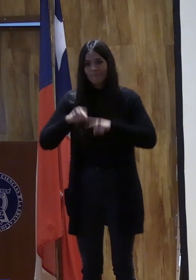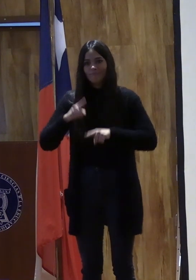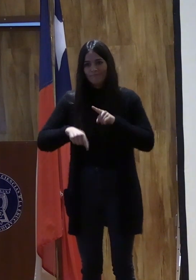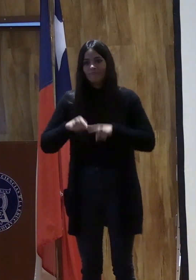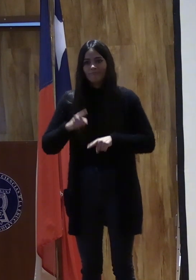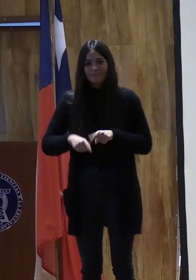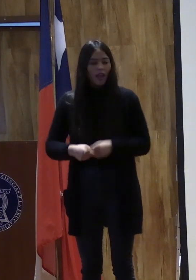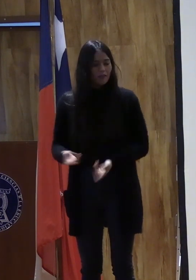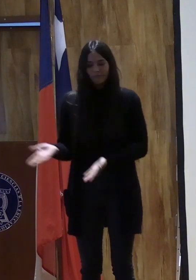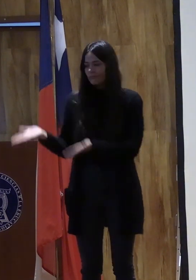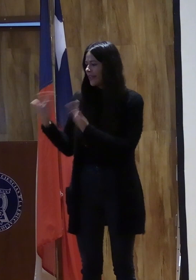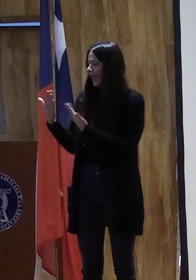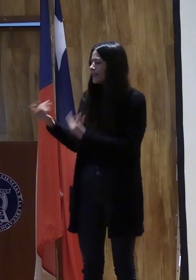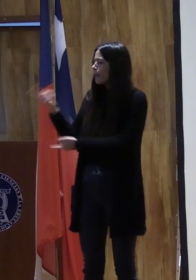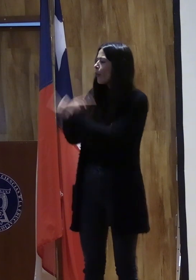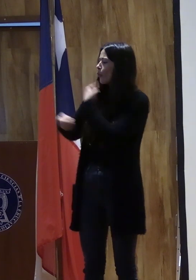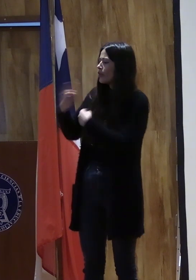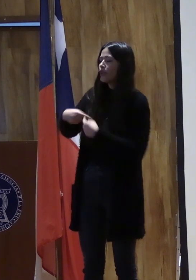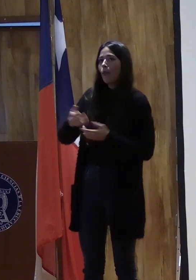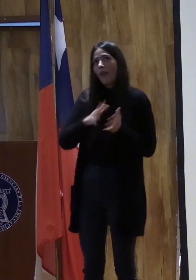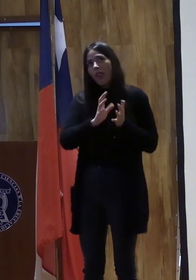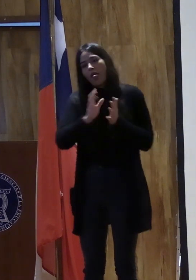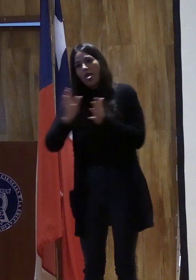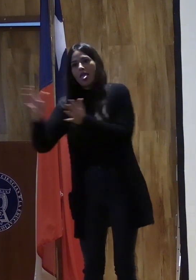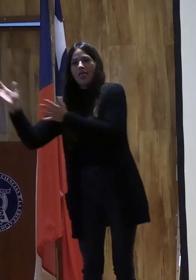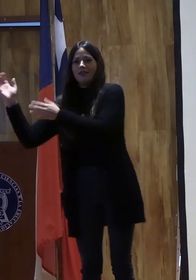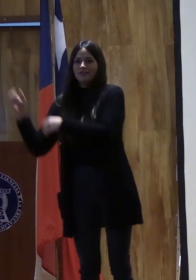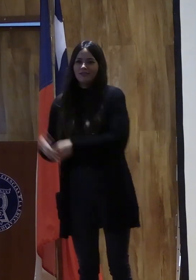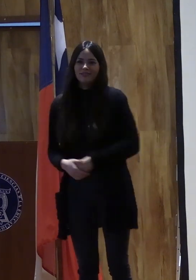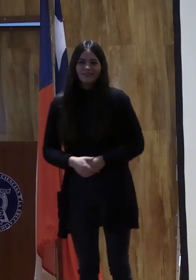ya sigue preguntando, si no voy a estar hablando aquí hasta las 2. Bueno.